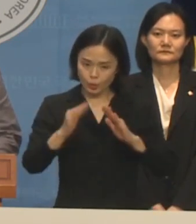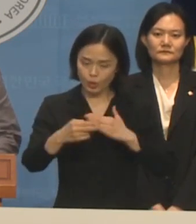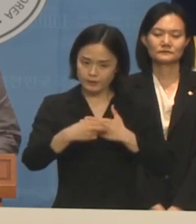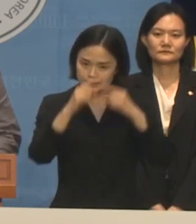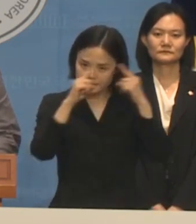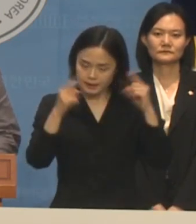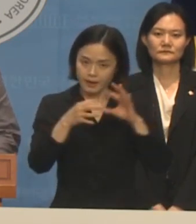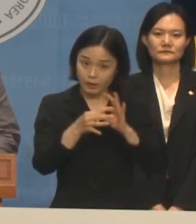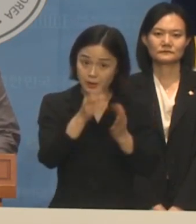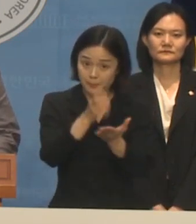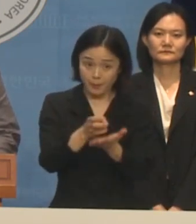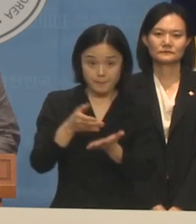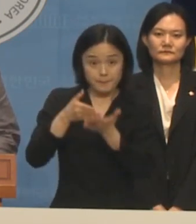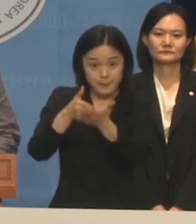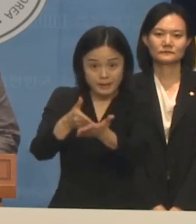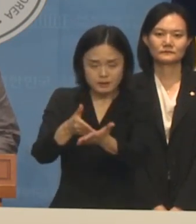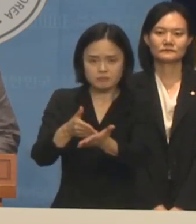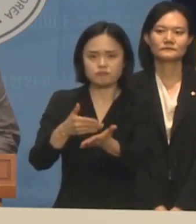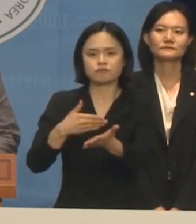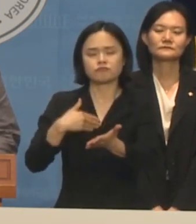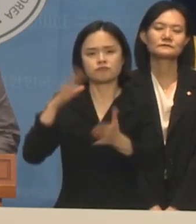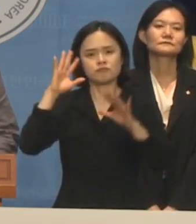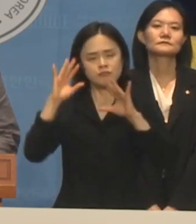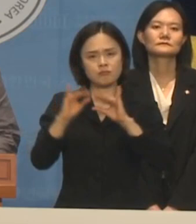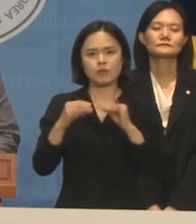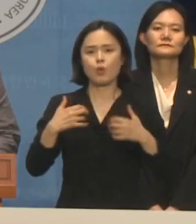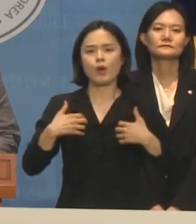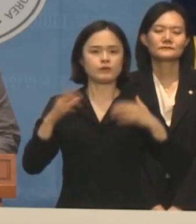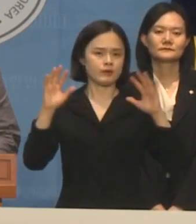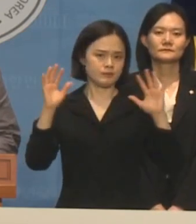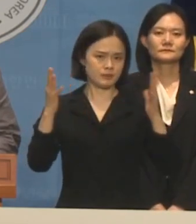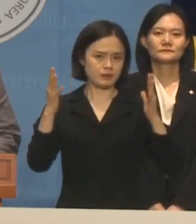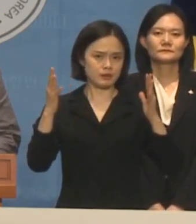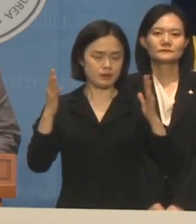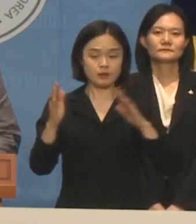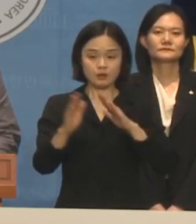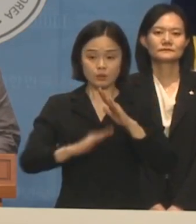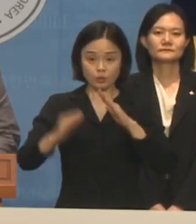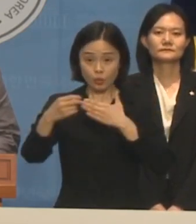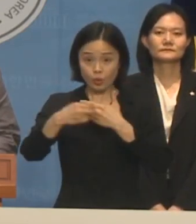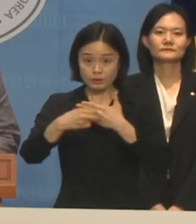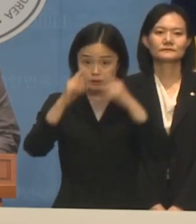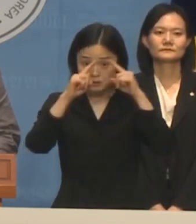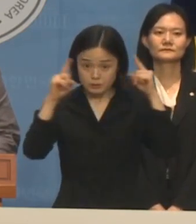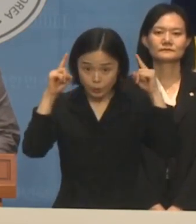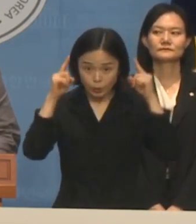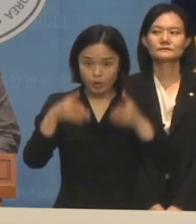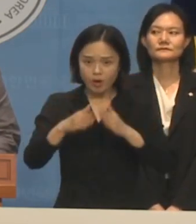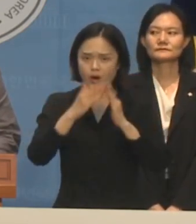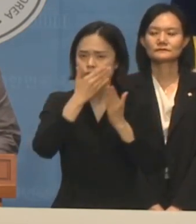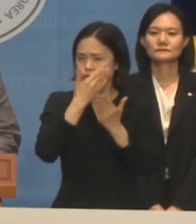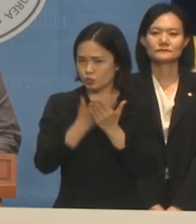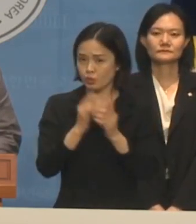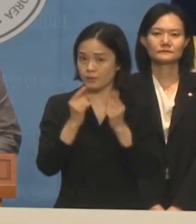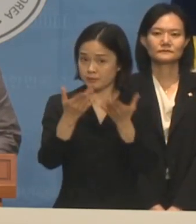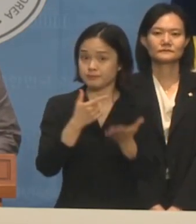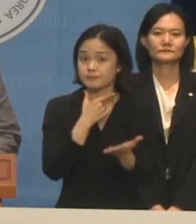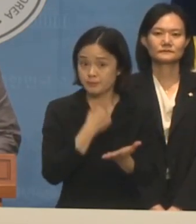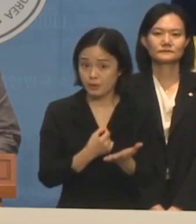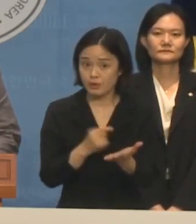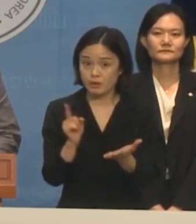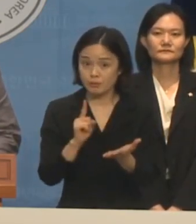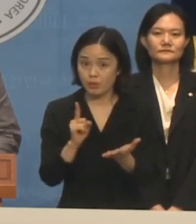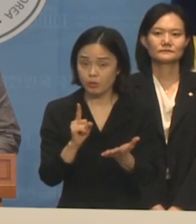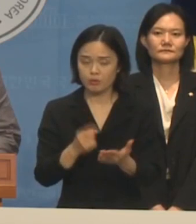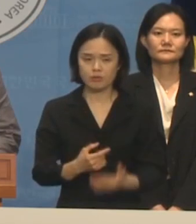환영합니다. 공공의료의 중요성을 다시 한 번 더 말씀드립니다. 돈이 없어도 사는